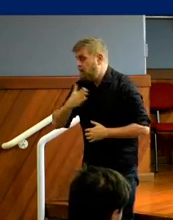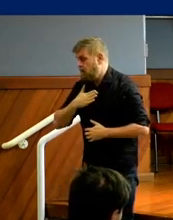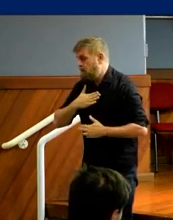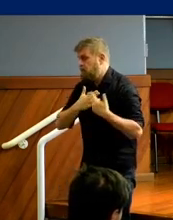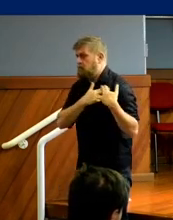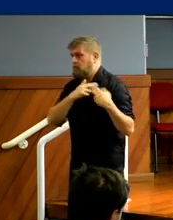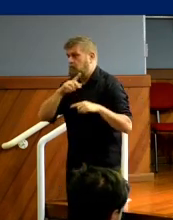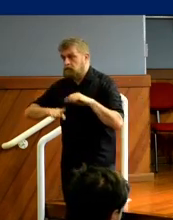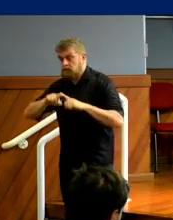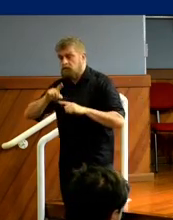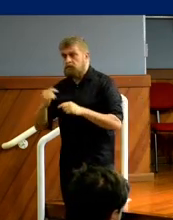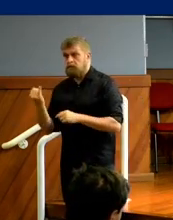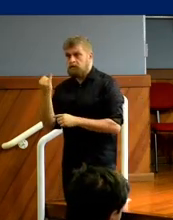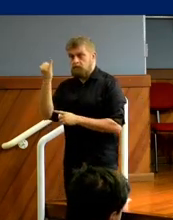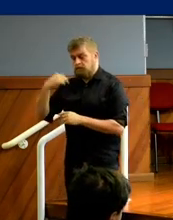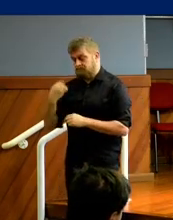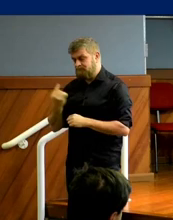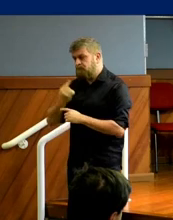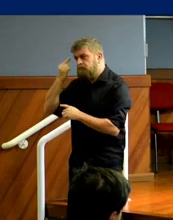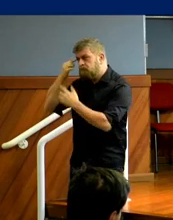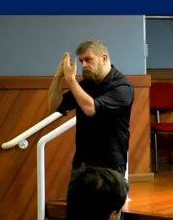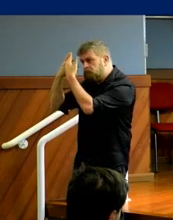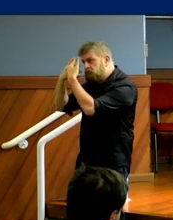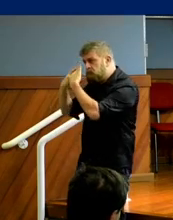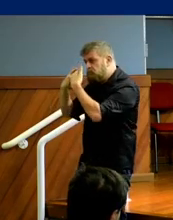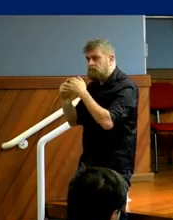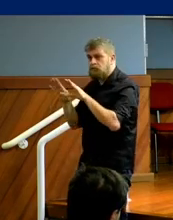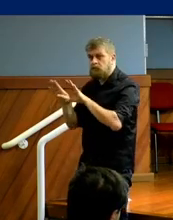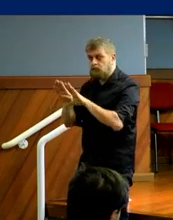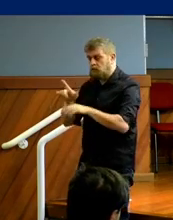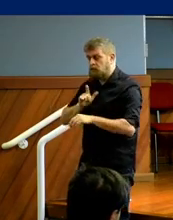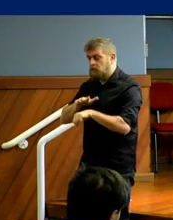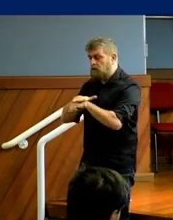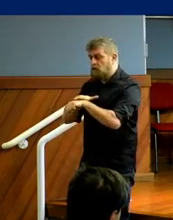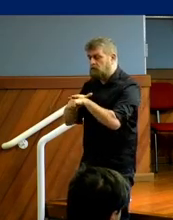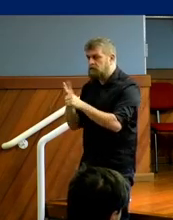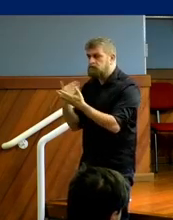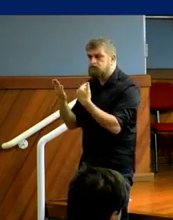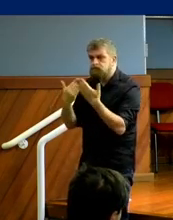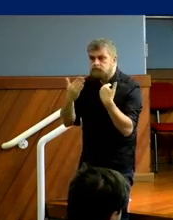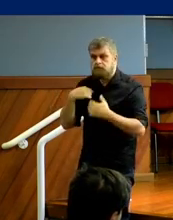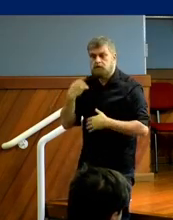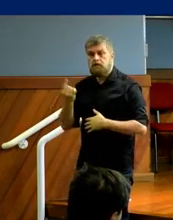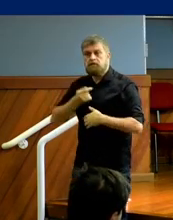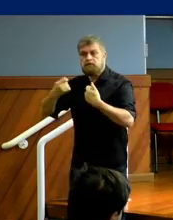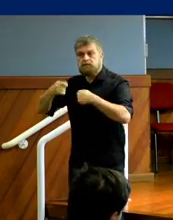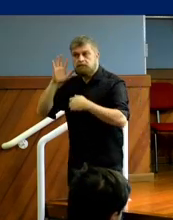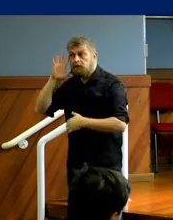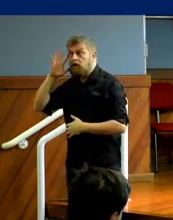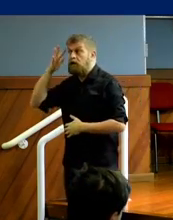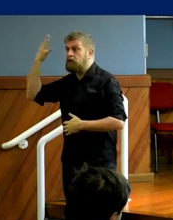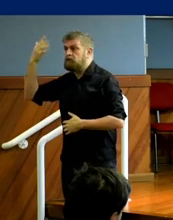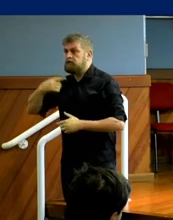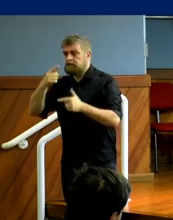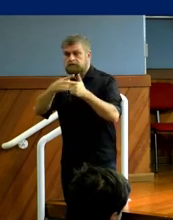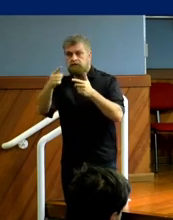eu acho que é um ponto importante que a gente precisa pensar, e se talvez nessa conversa toda que eu faço, a gente não precisa resolver os